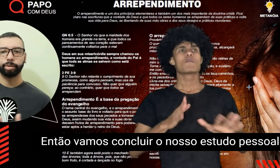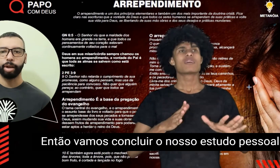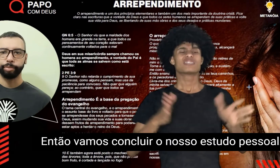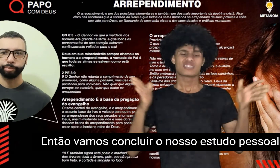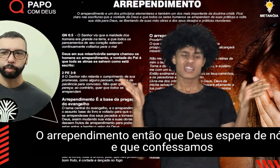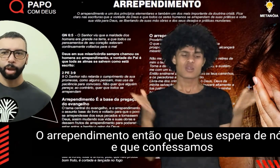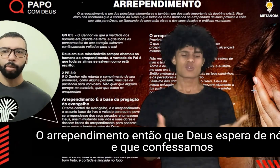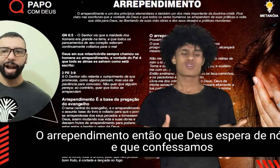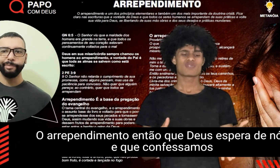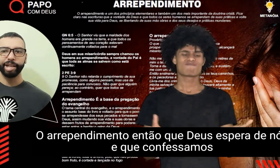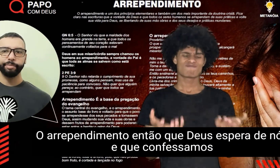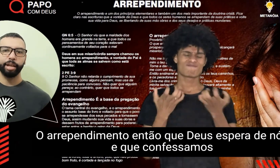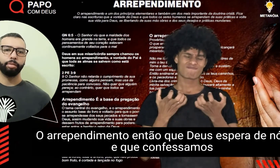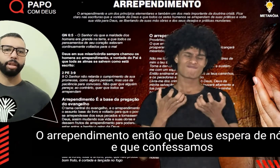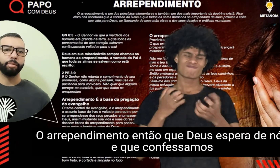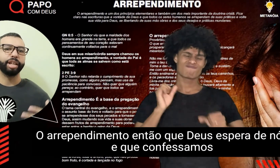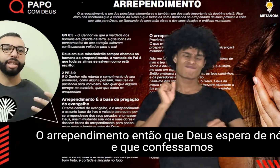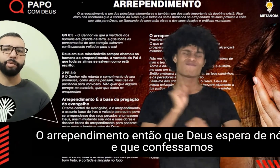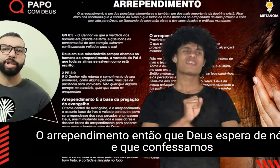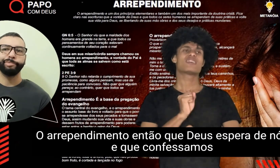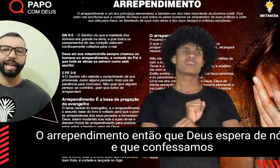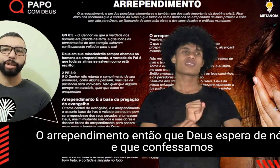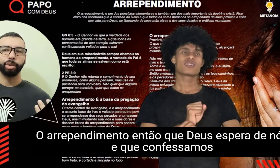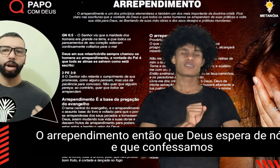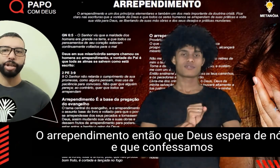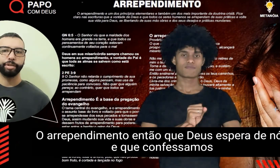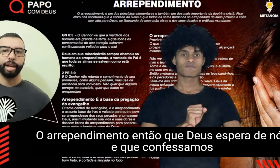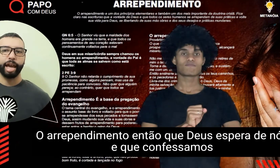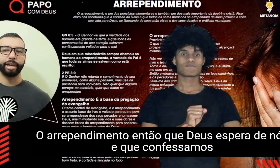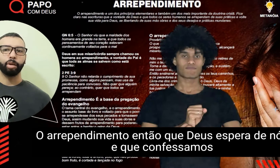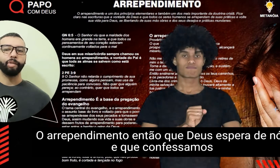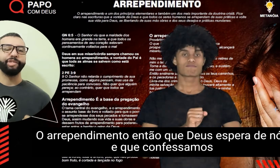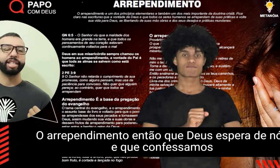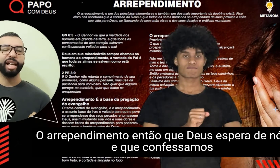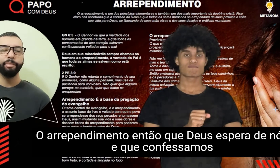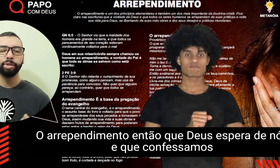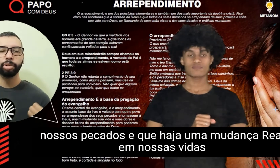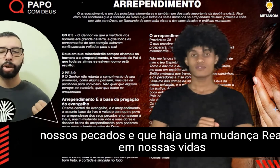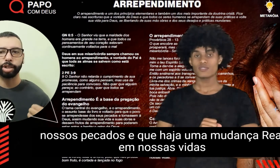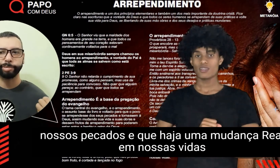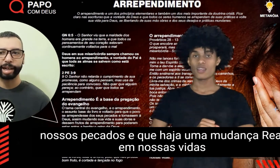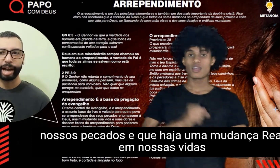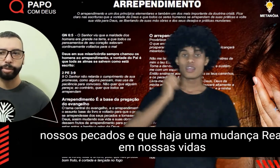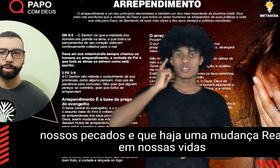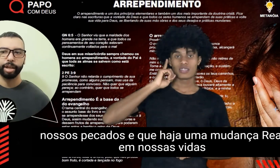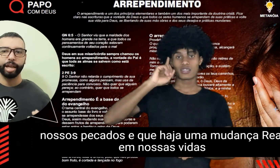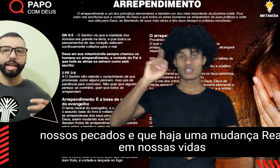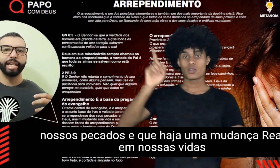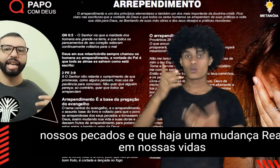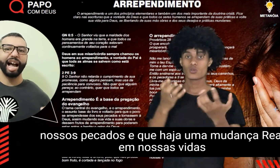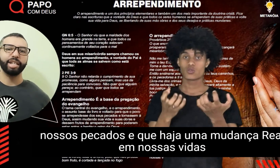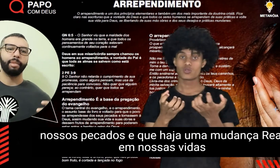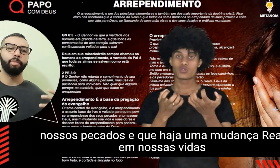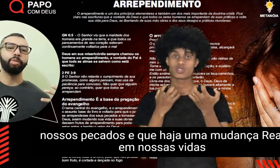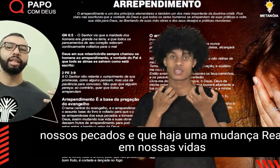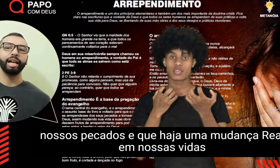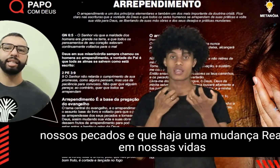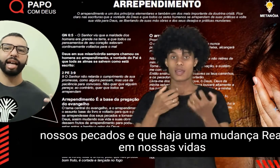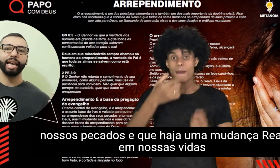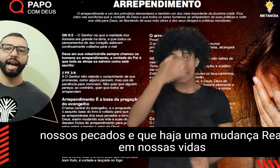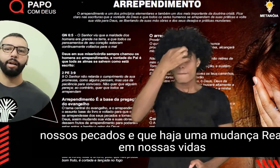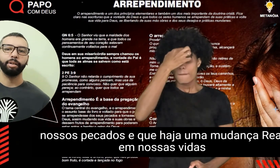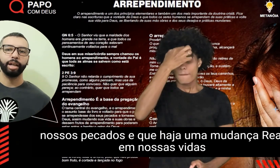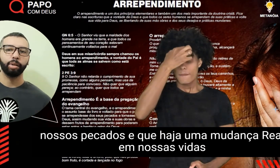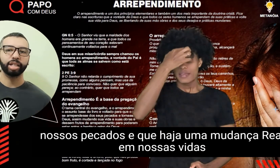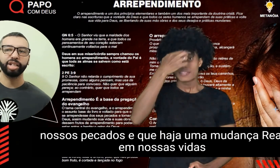estudo, pessoal. O arrependimento, então, que Deus espera de nós é que confessamos os nossos pecados e que haja uma